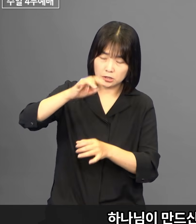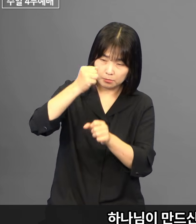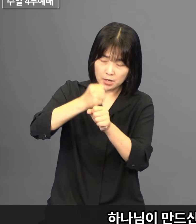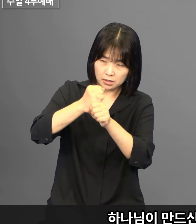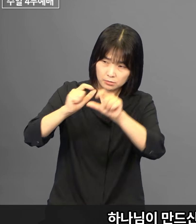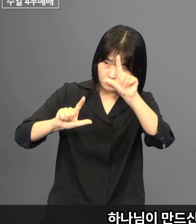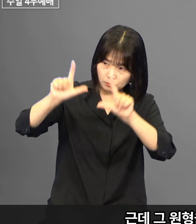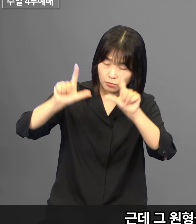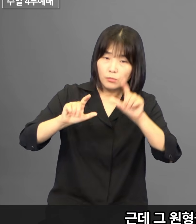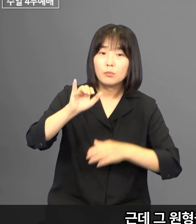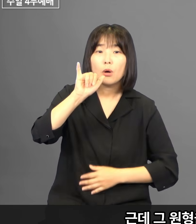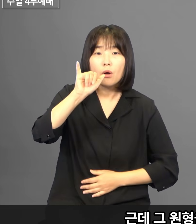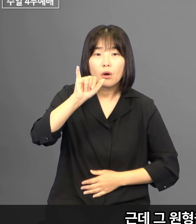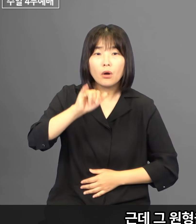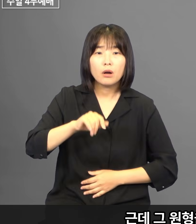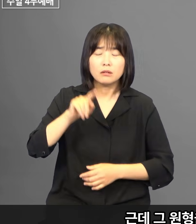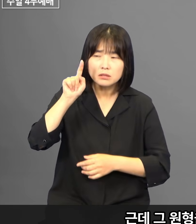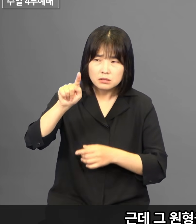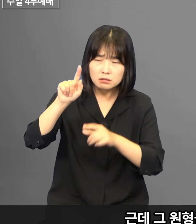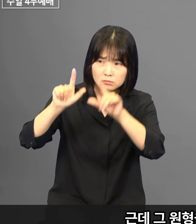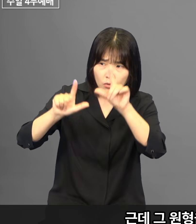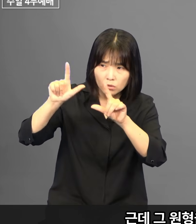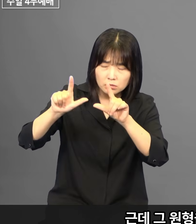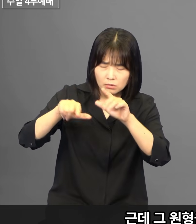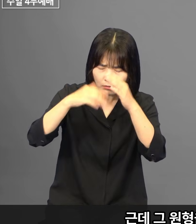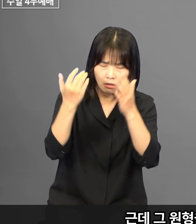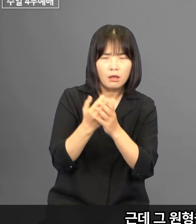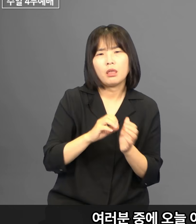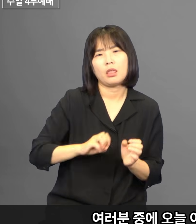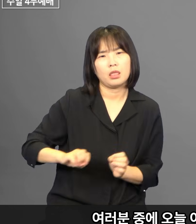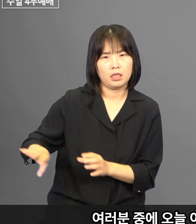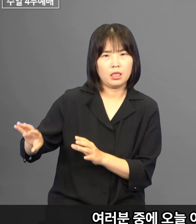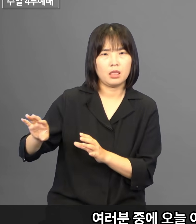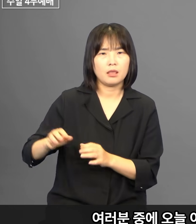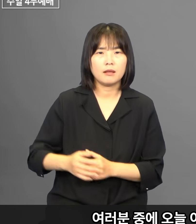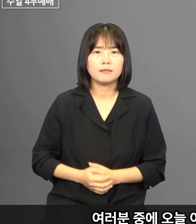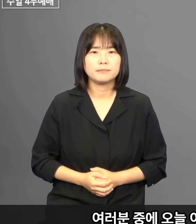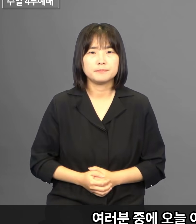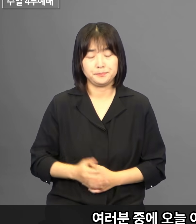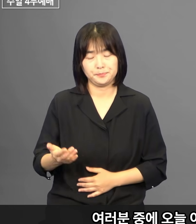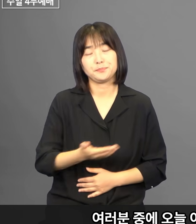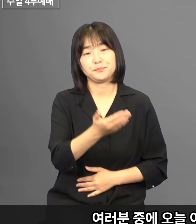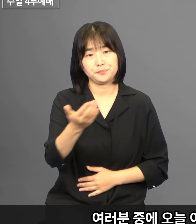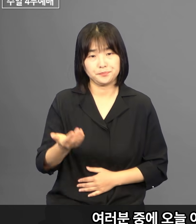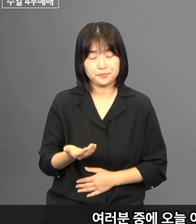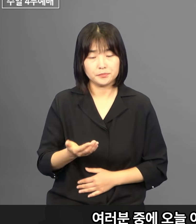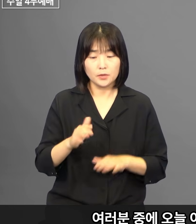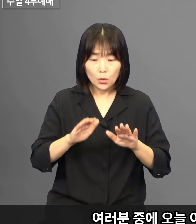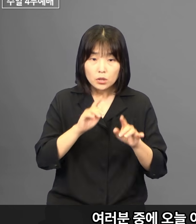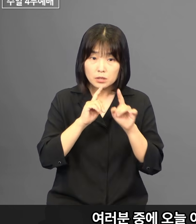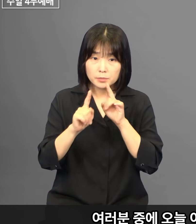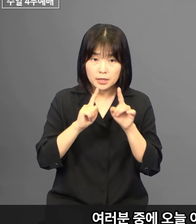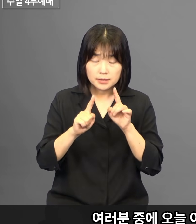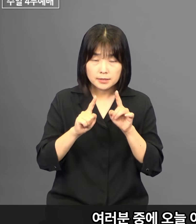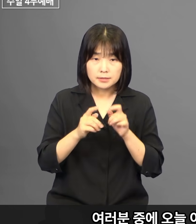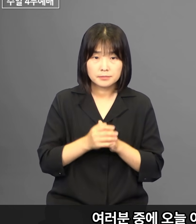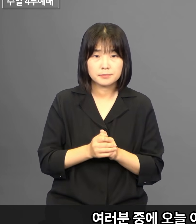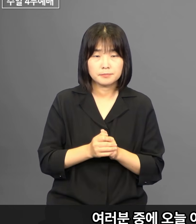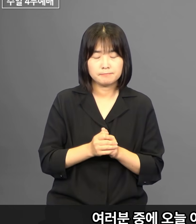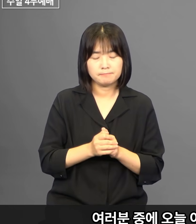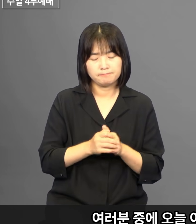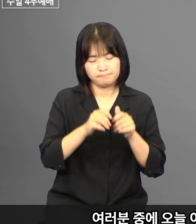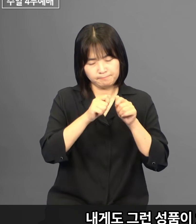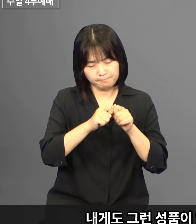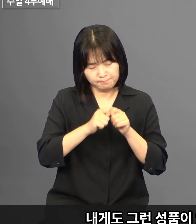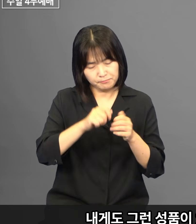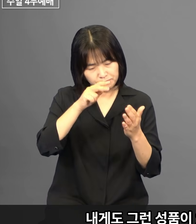있습니다. 근데 그 원형을 다 잃어버린 거예요. 여러분 중에 오늘 이 말씀을 조목조목